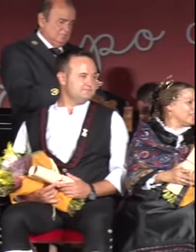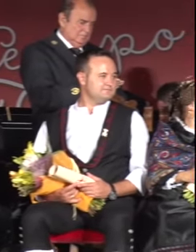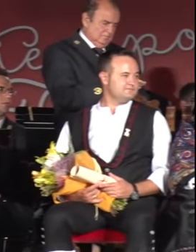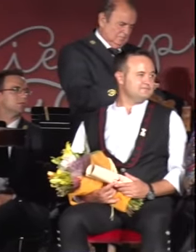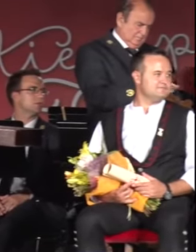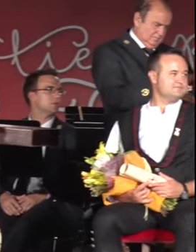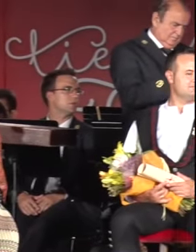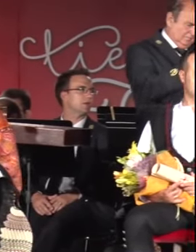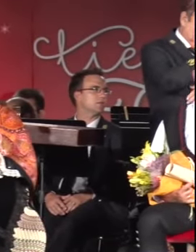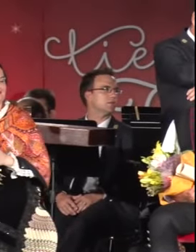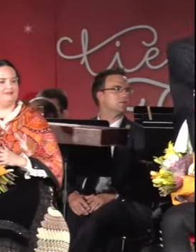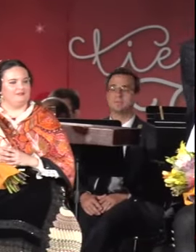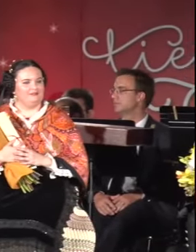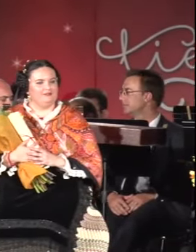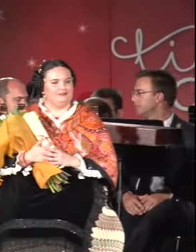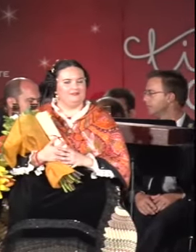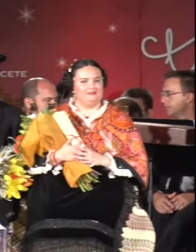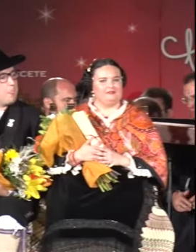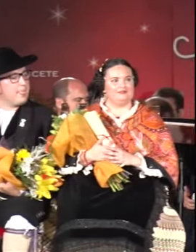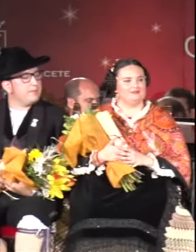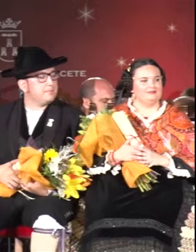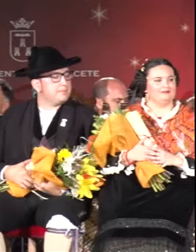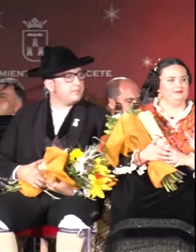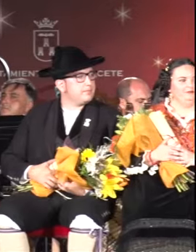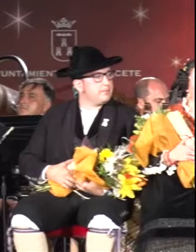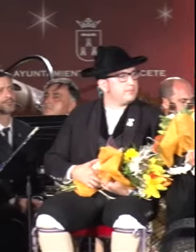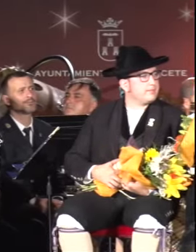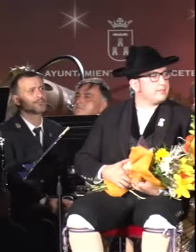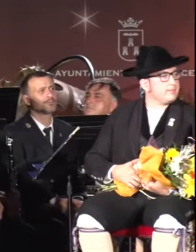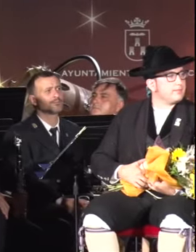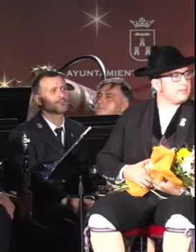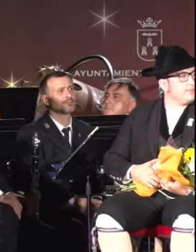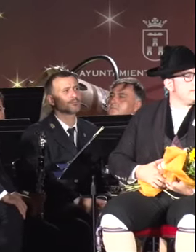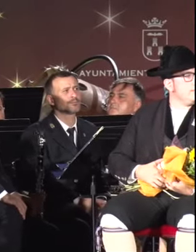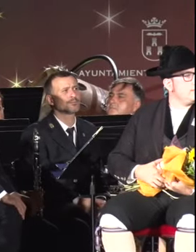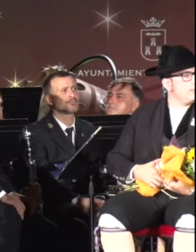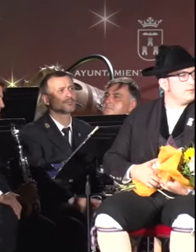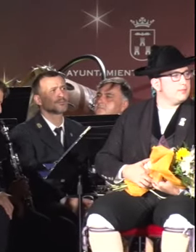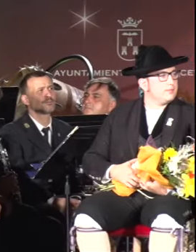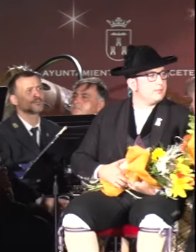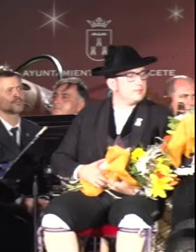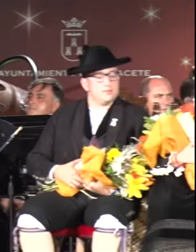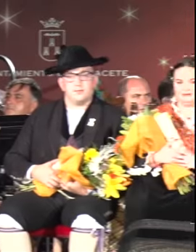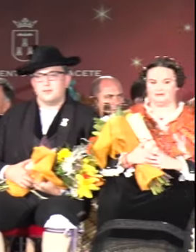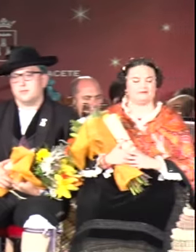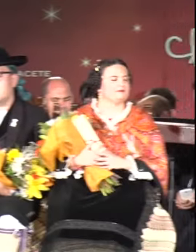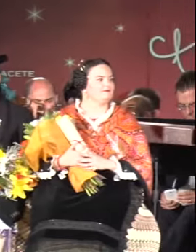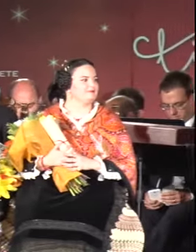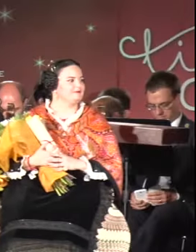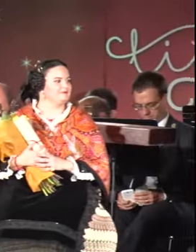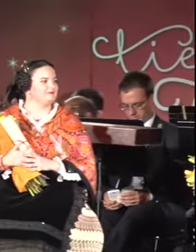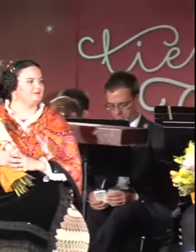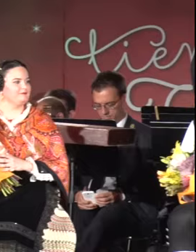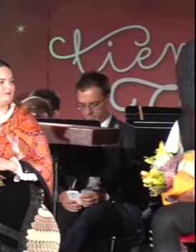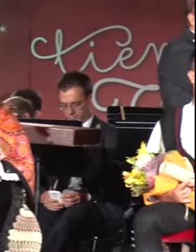A todos vosotros, mis primeras palabras son de felicitación y de ánimo por la responsabilidad que en los próximos días vais a asumir.